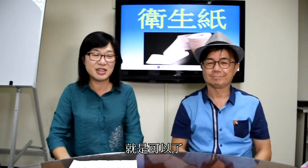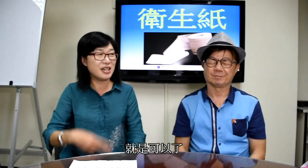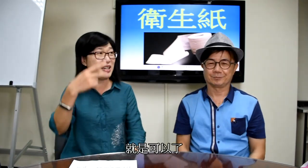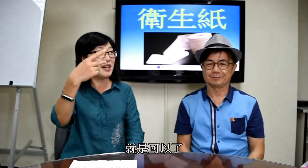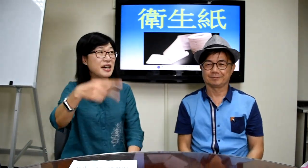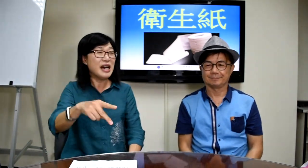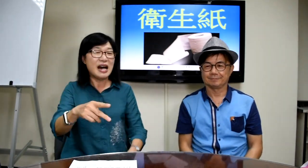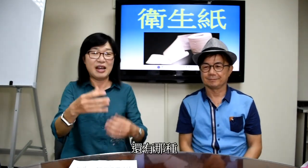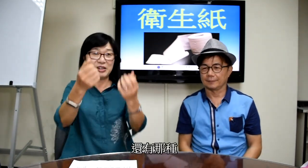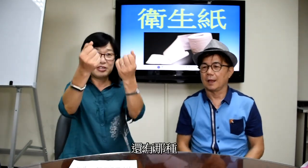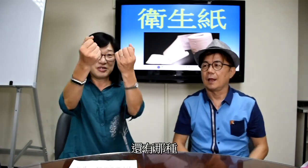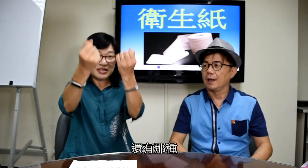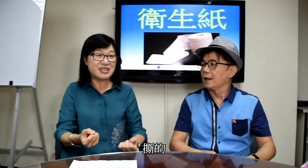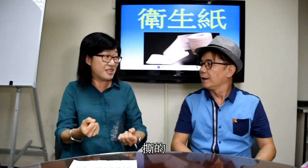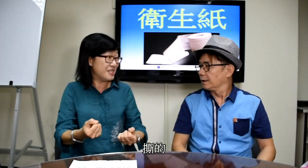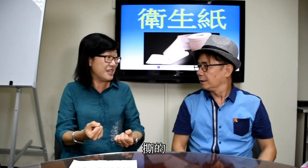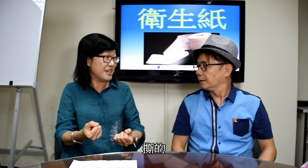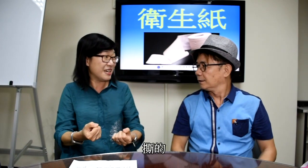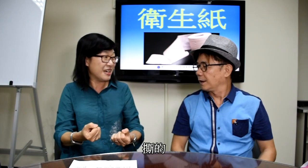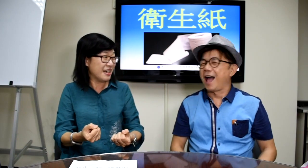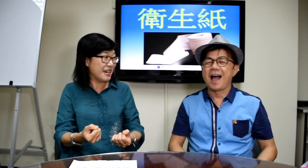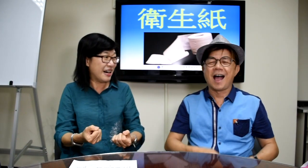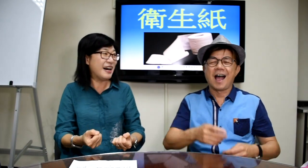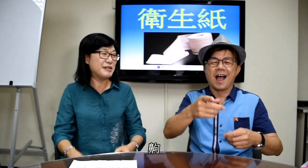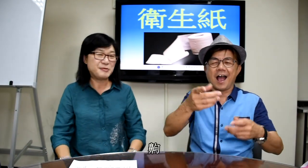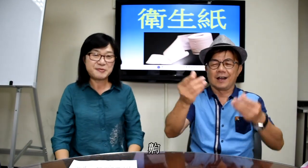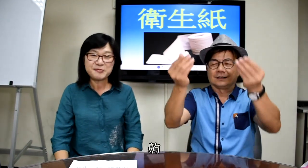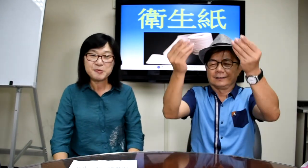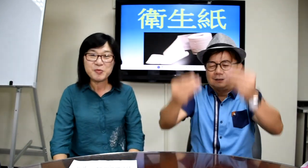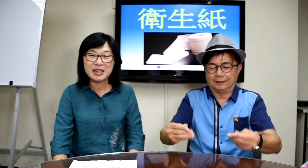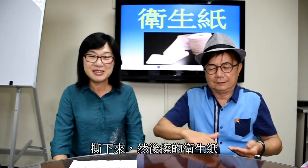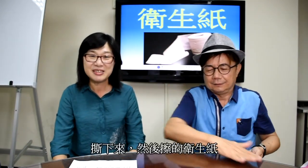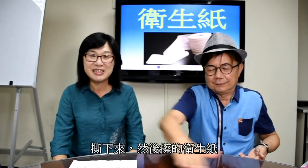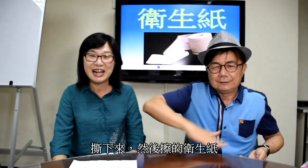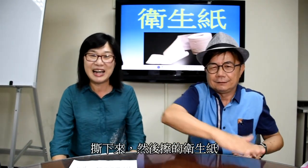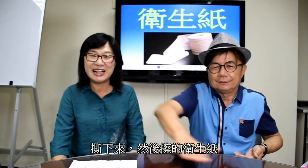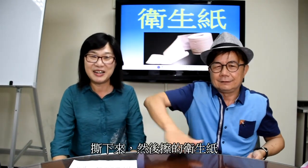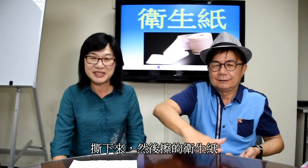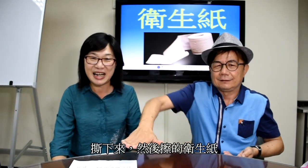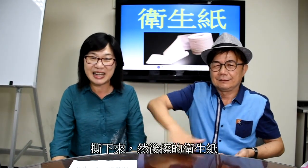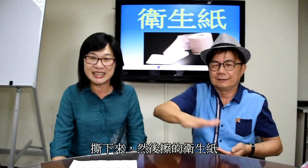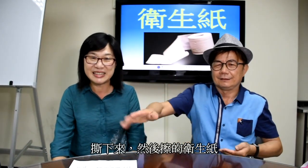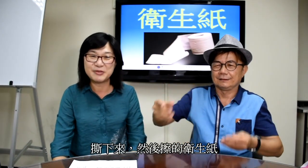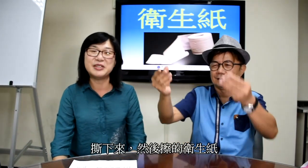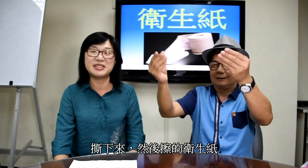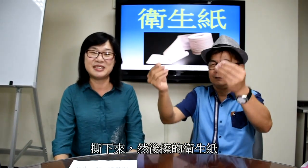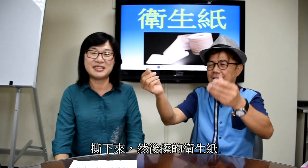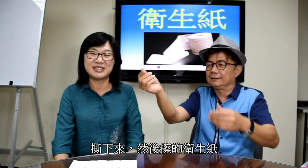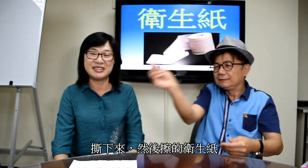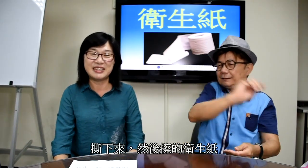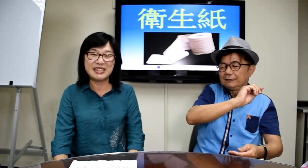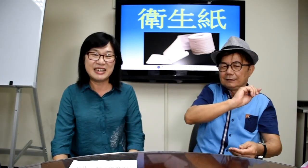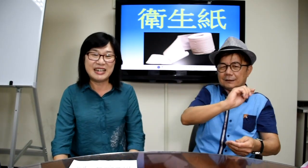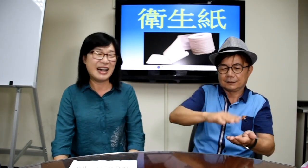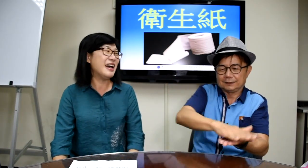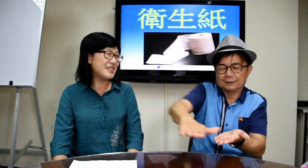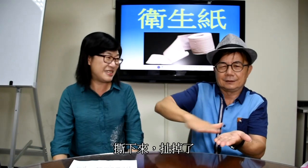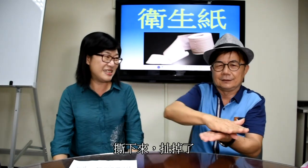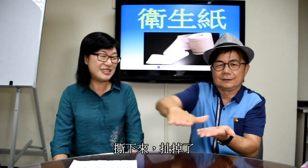可以了。还有那种撕的，哦，撕下来然后擦的卫生纸，哎，撕下